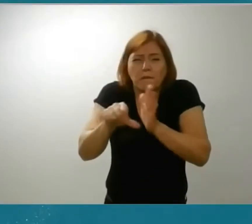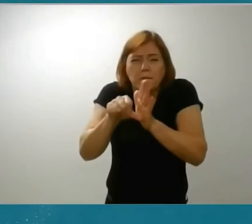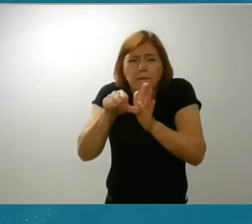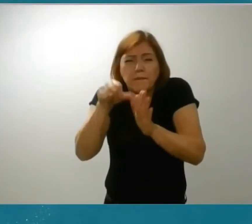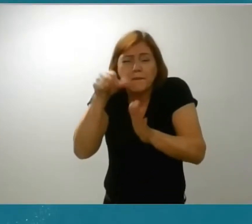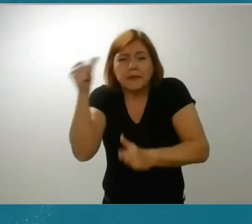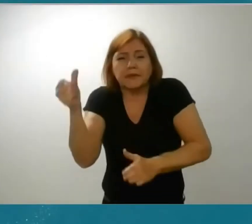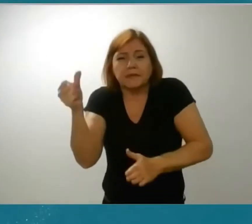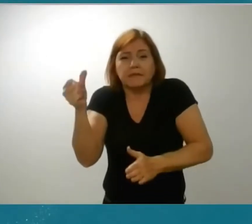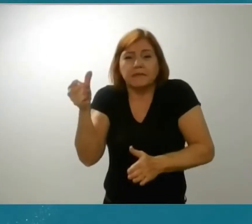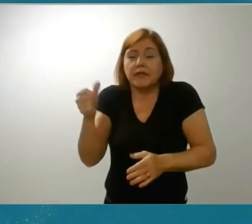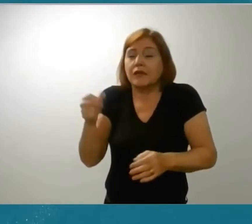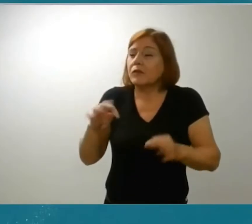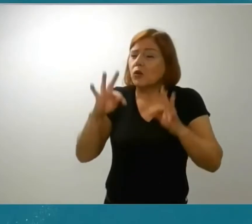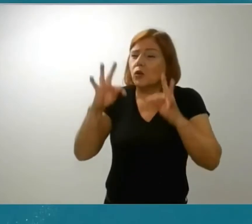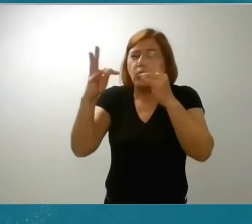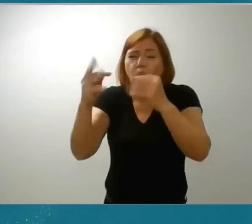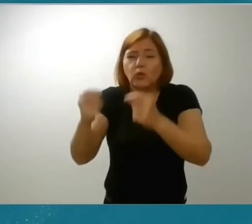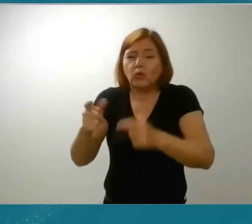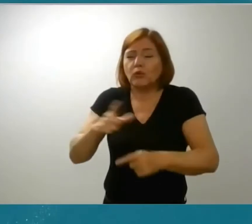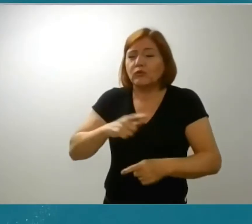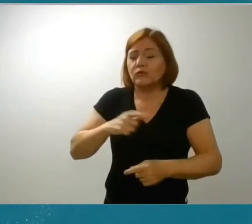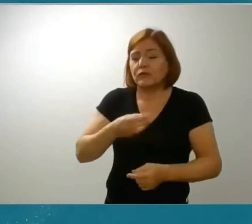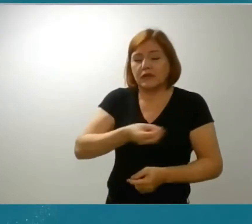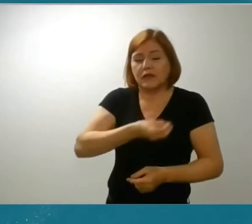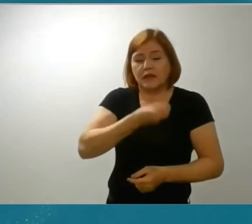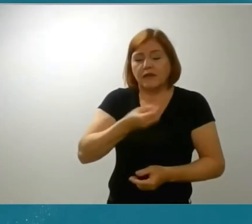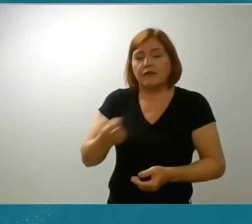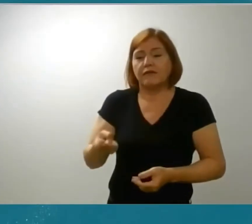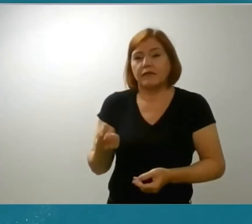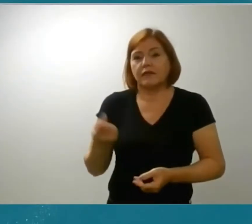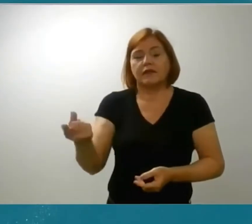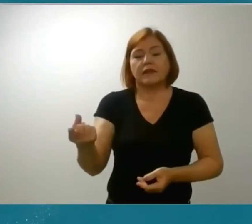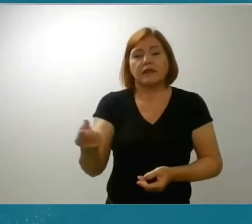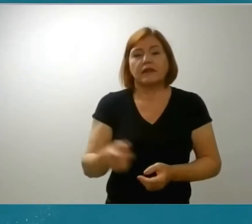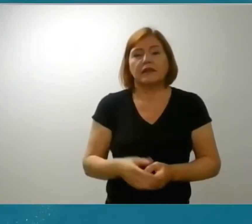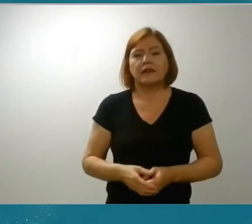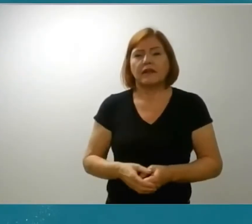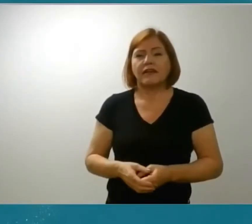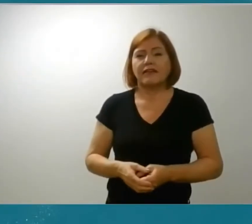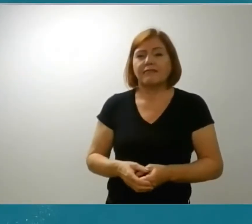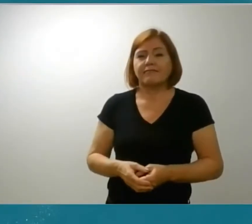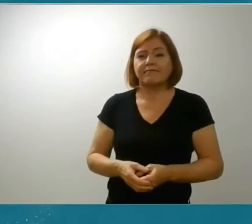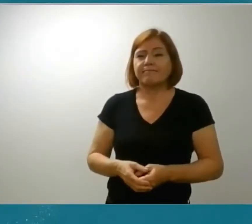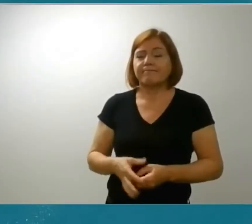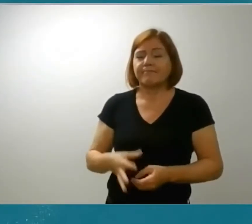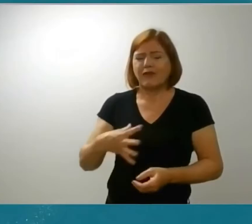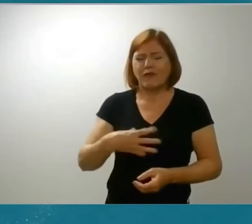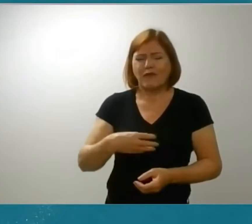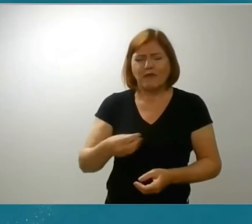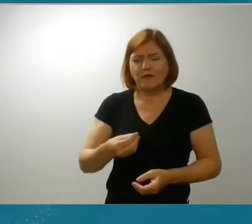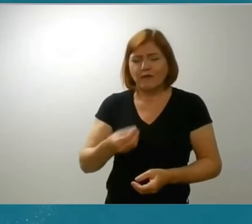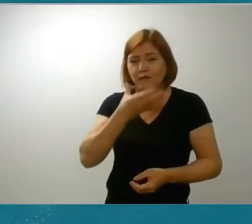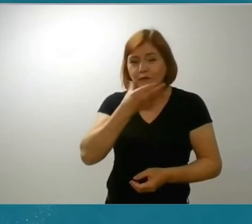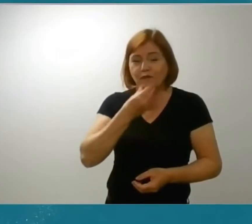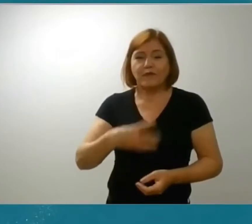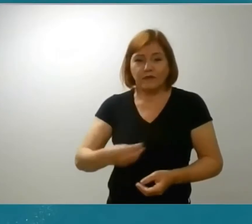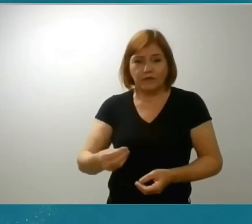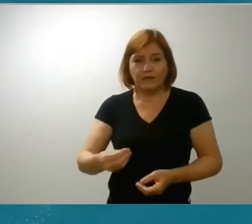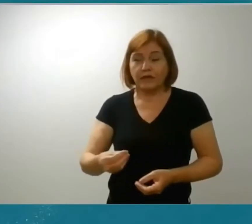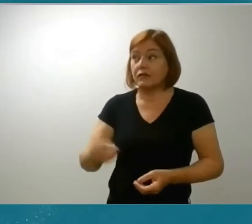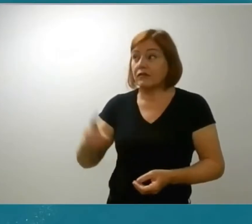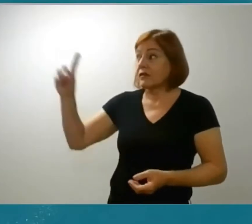e continua assim hoje. Mas graças a Deus, irmãos, quando o reino de Deus é pregado, quando o reino do céu chega à